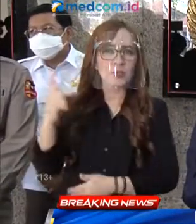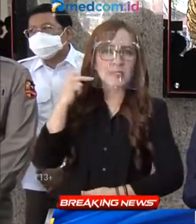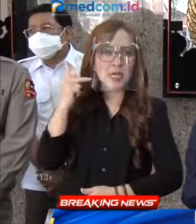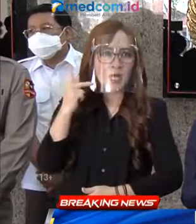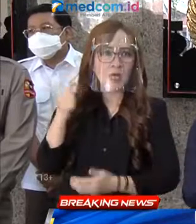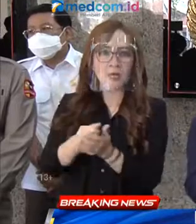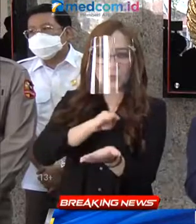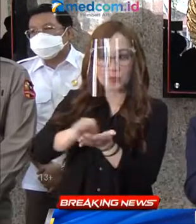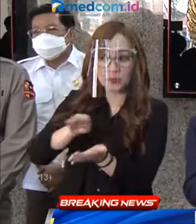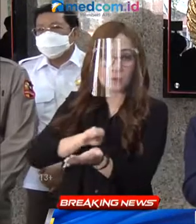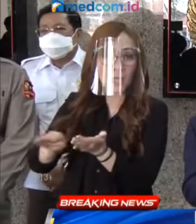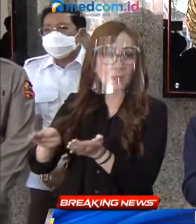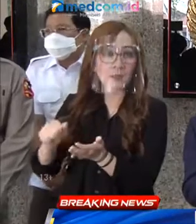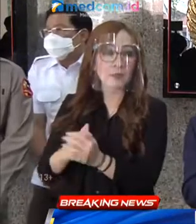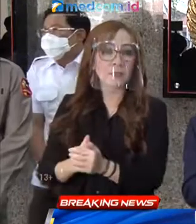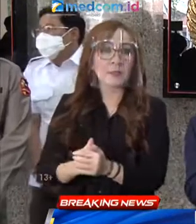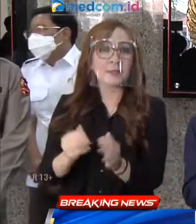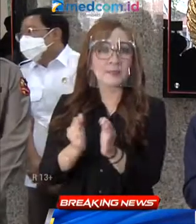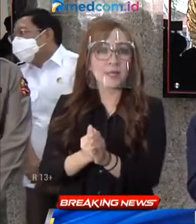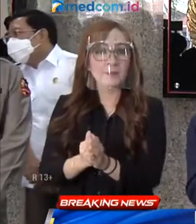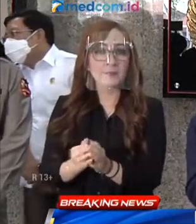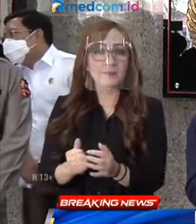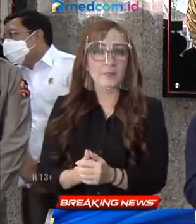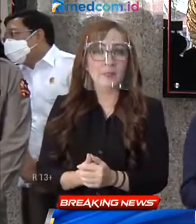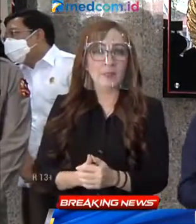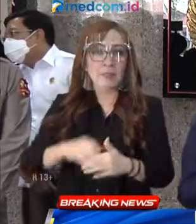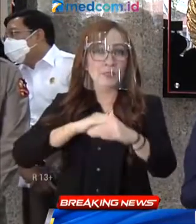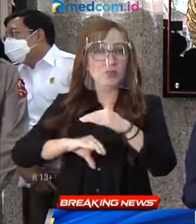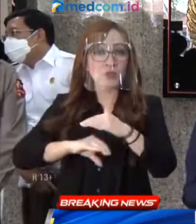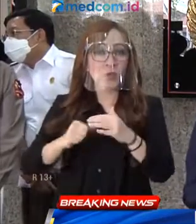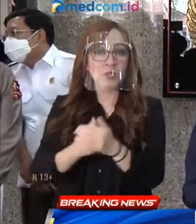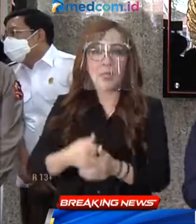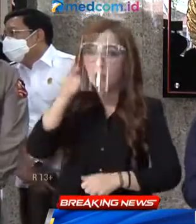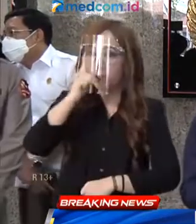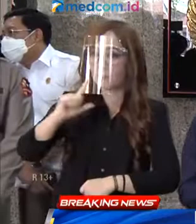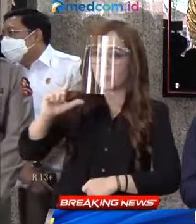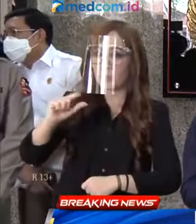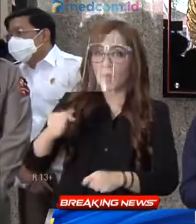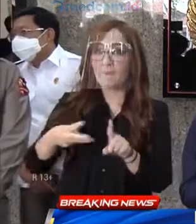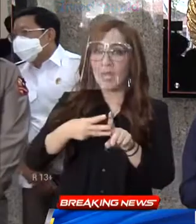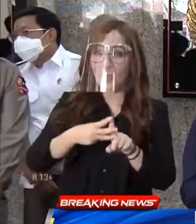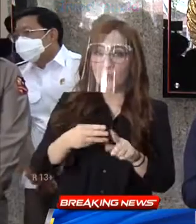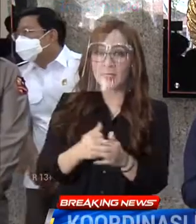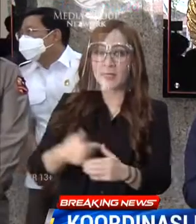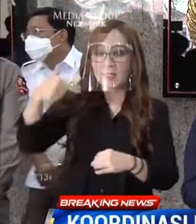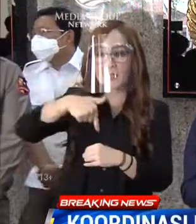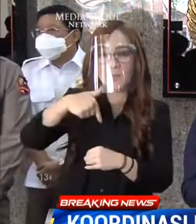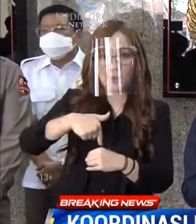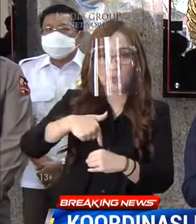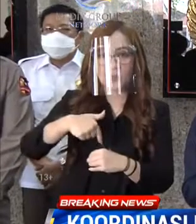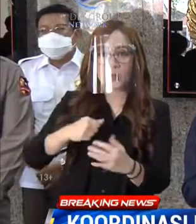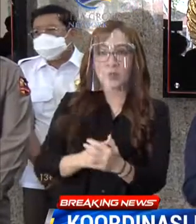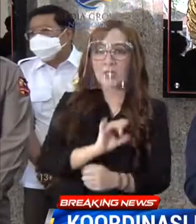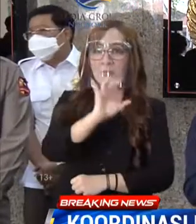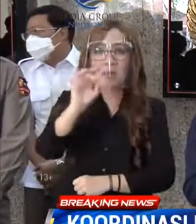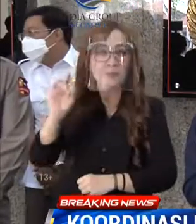distribution-nya, dan juga di pasokan di Merak dan Bakahuni. Demikian juga SPBU dan infrastruktur lainnya untuk di